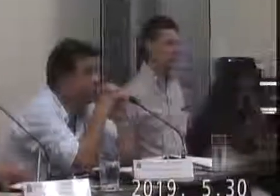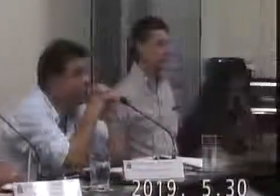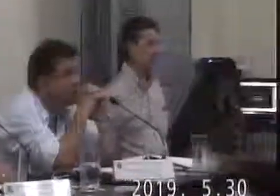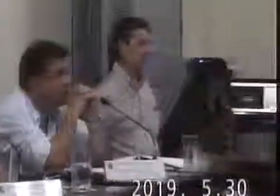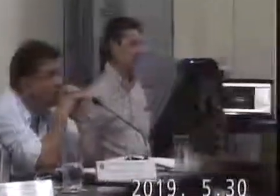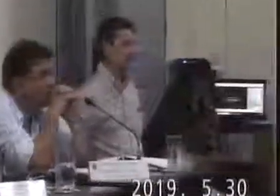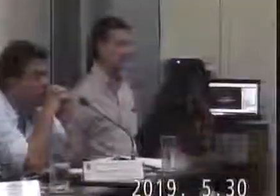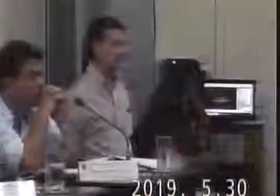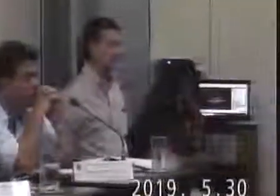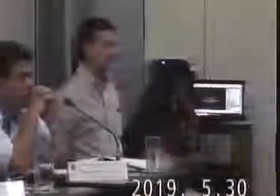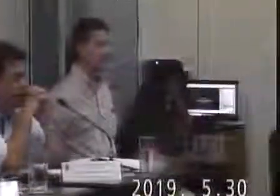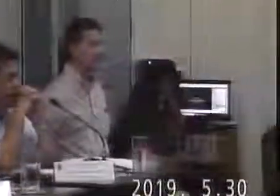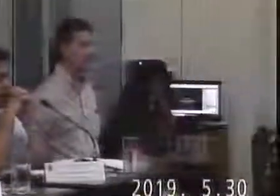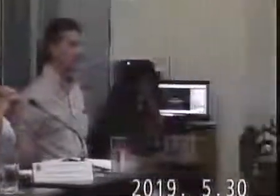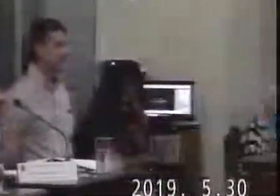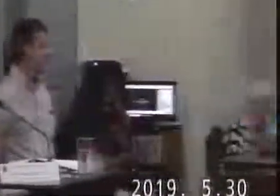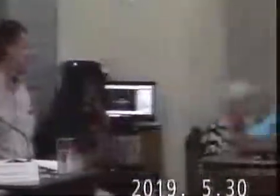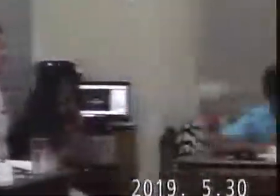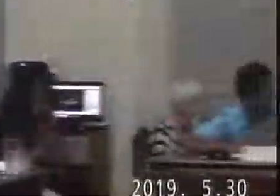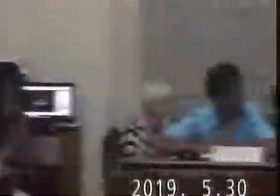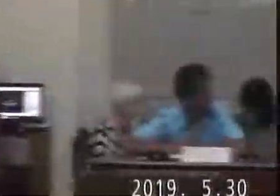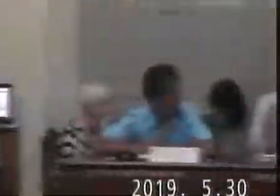sim.